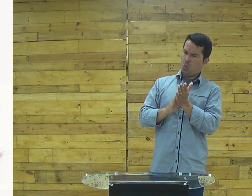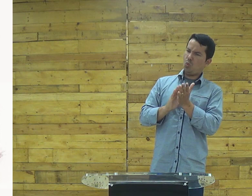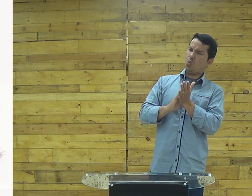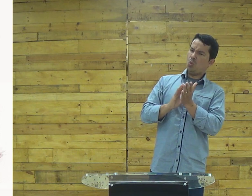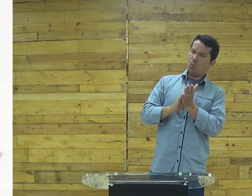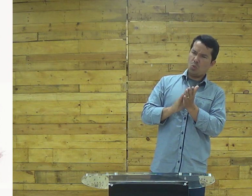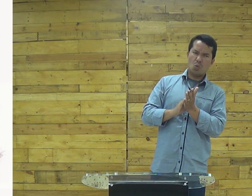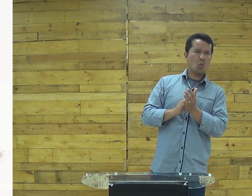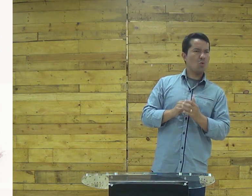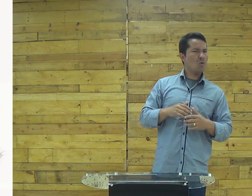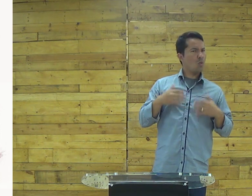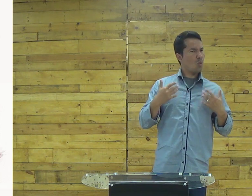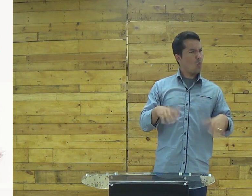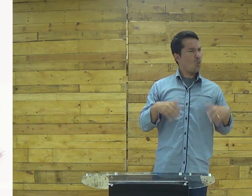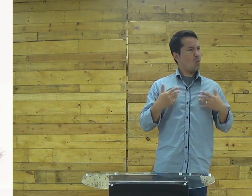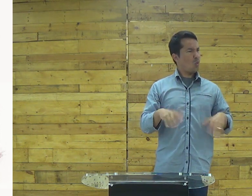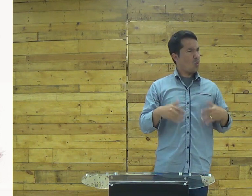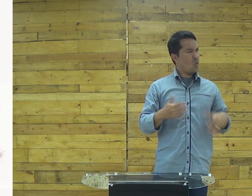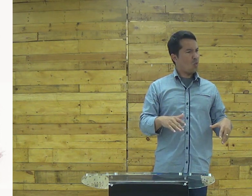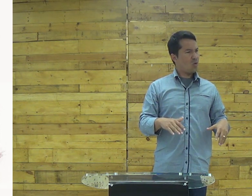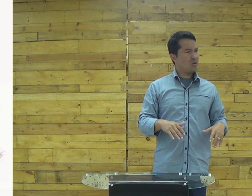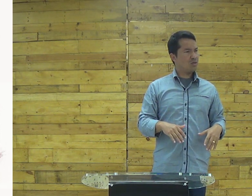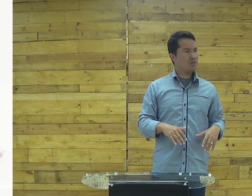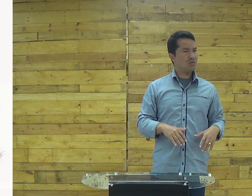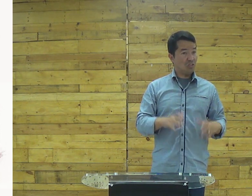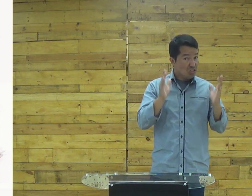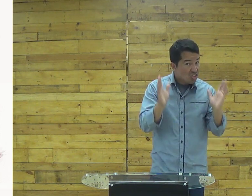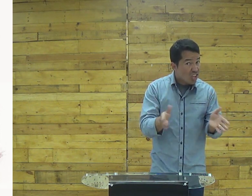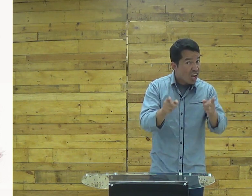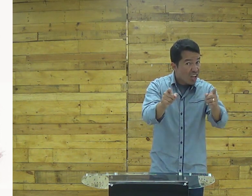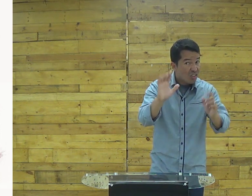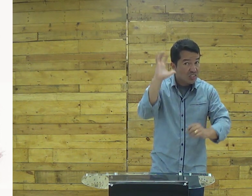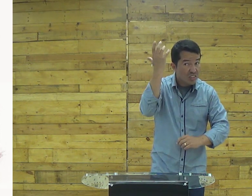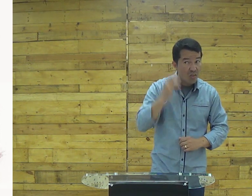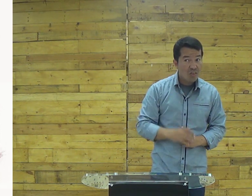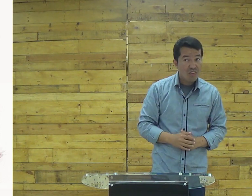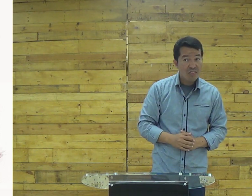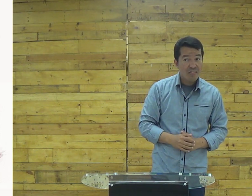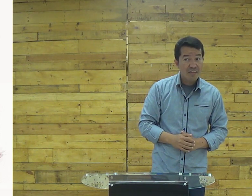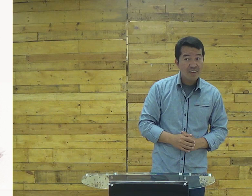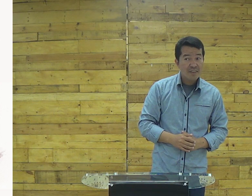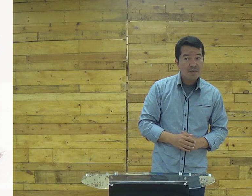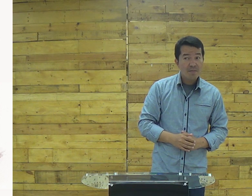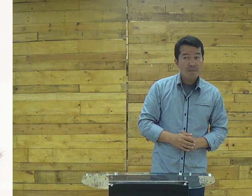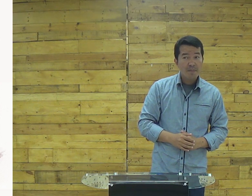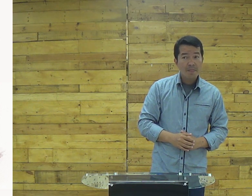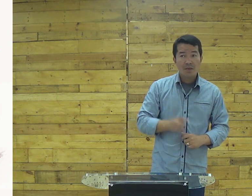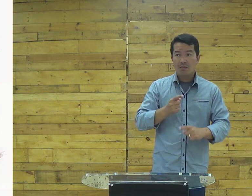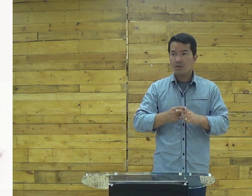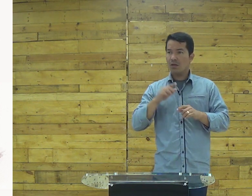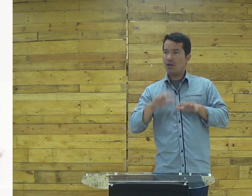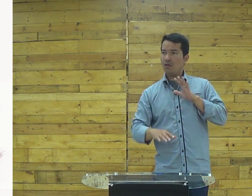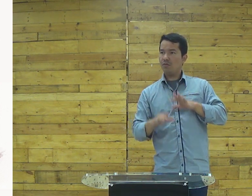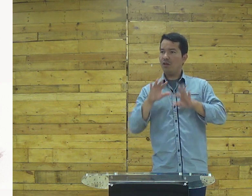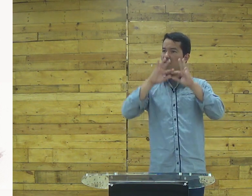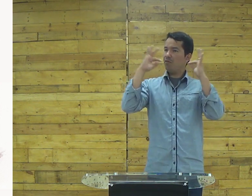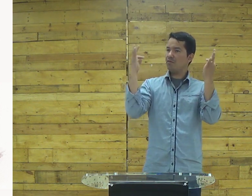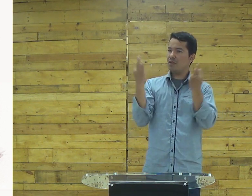Jesus, uau! Puxa vida! Já aconteceu isso com você? Porque, às